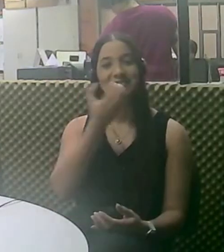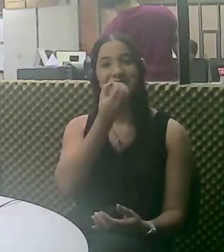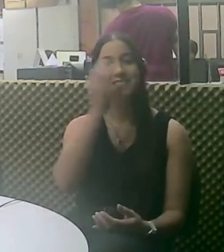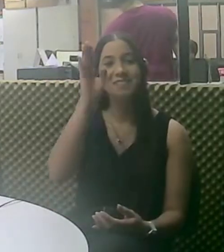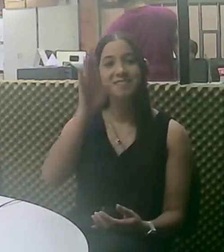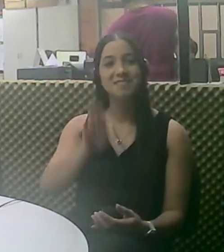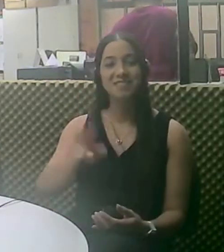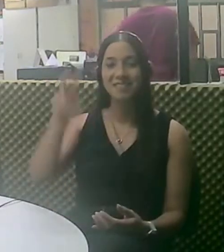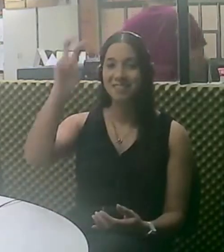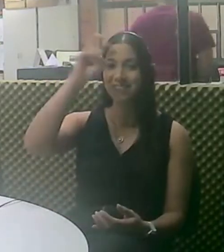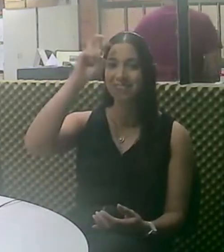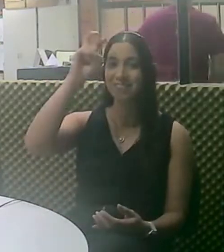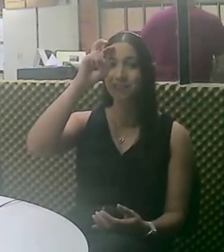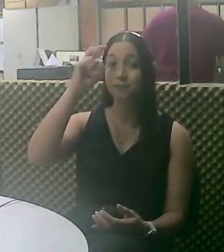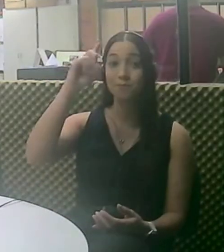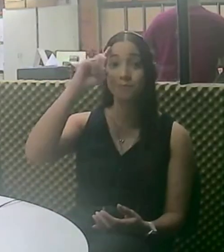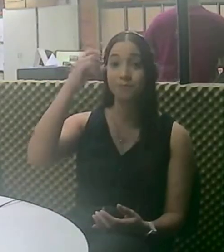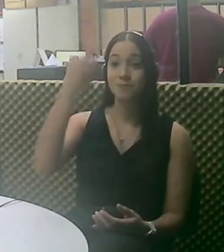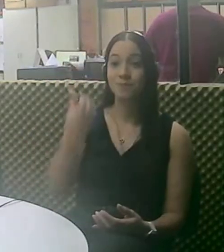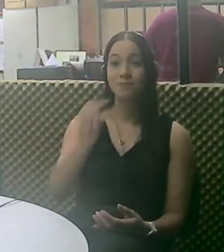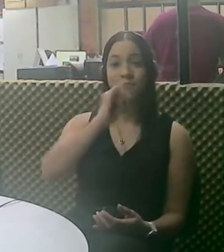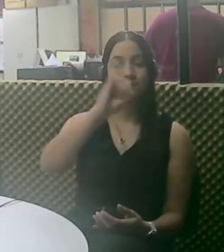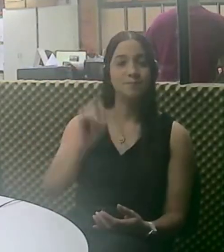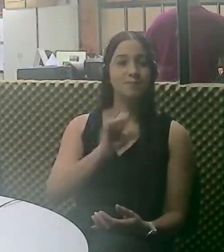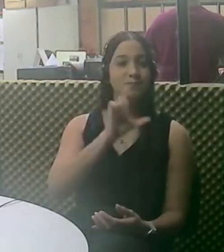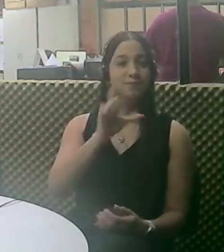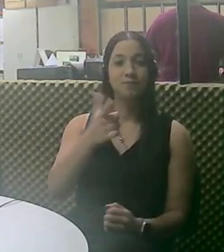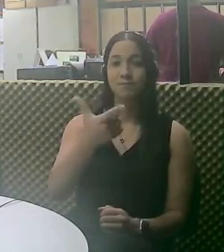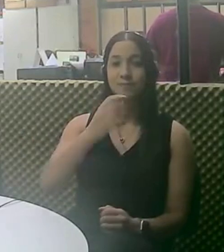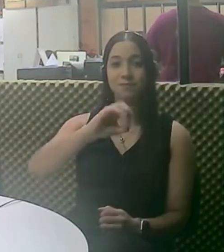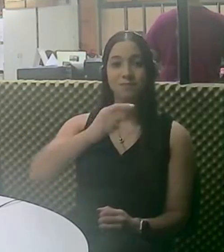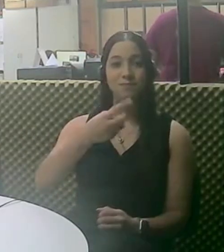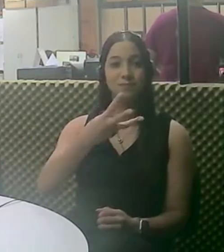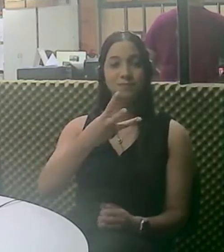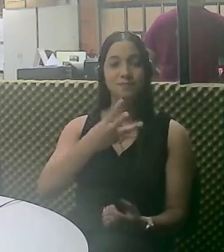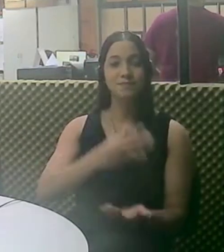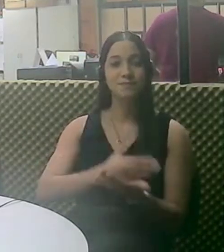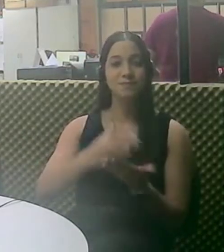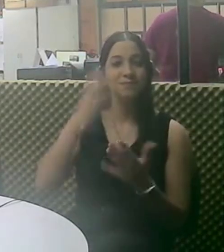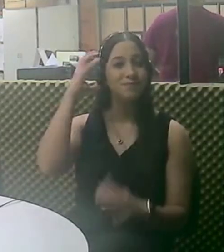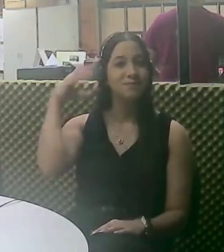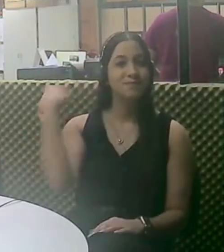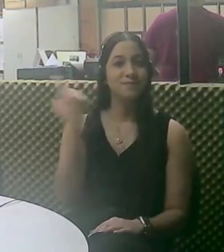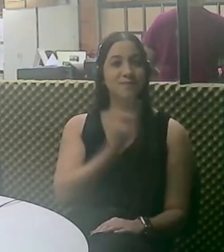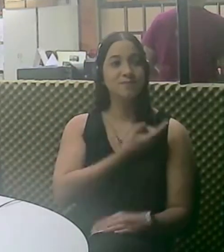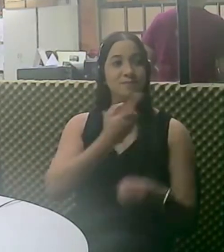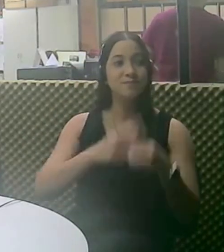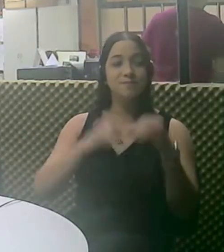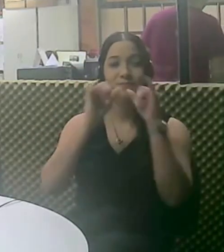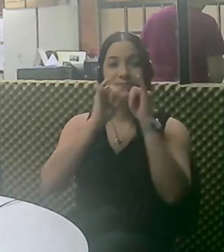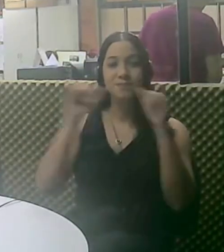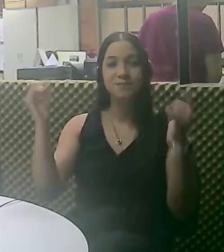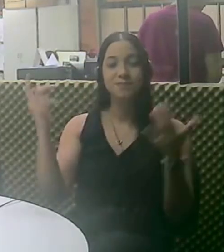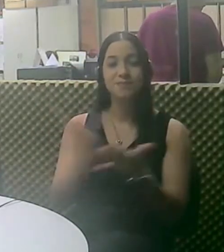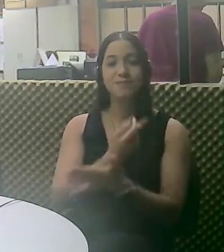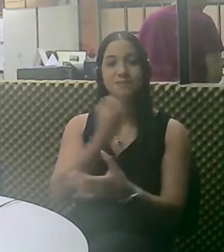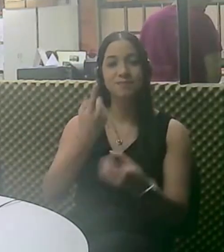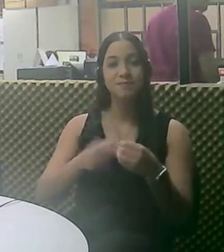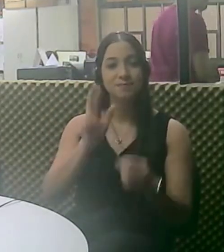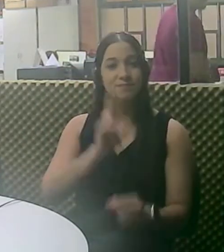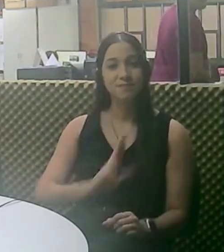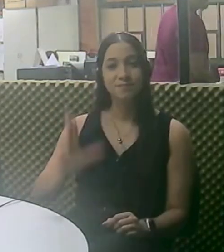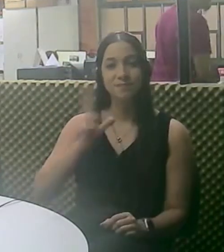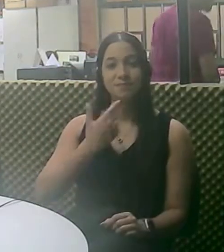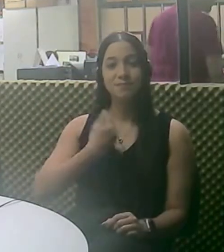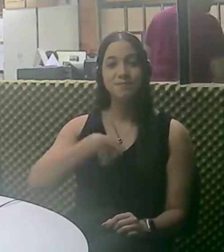Boa tarde, hoje é quinta-feira, dia 6 de julho de 2023. Está no ar a Rádio Nossa Cidade com um boletim de notícias sobre o que de fato